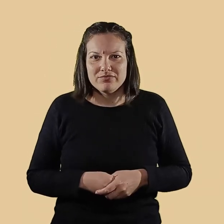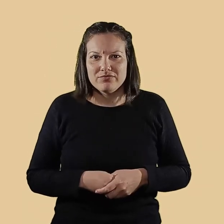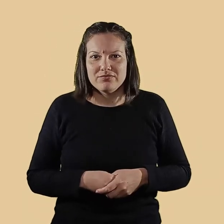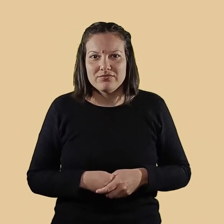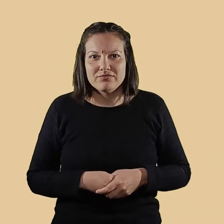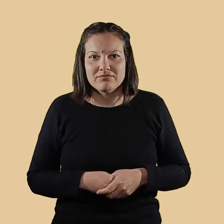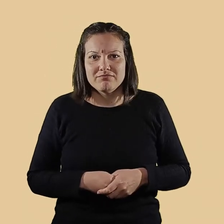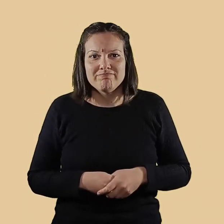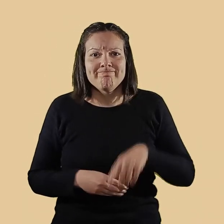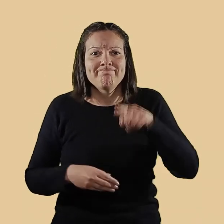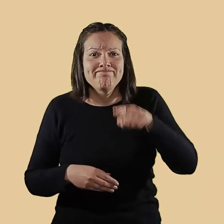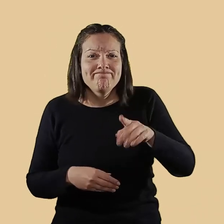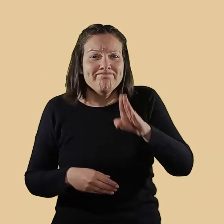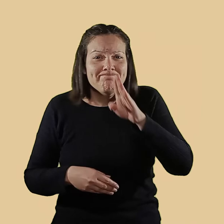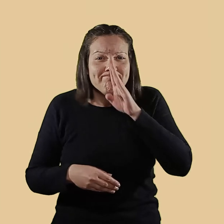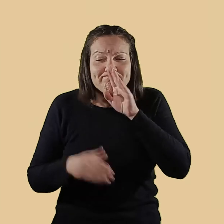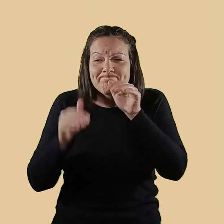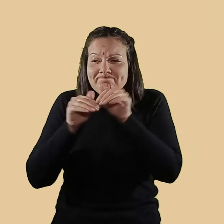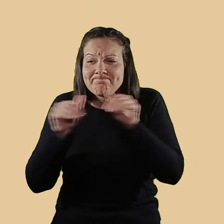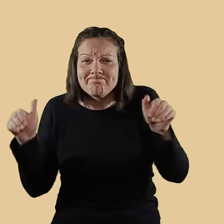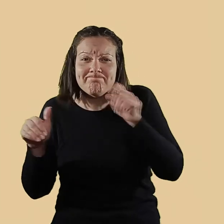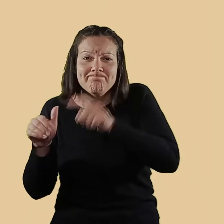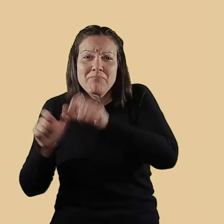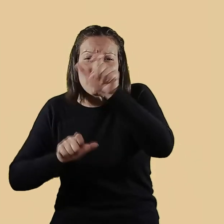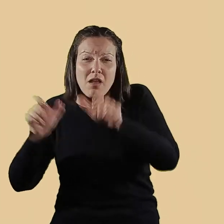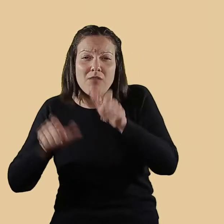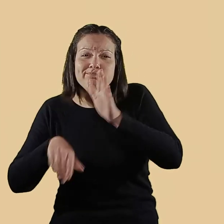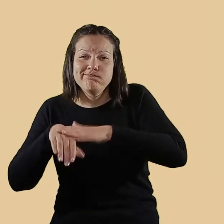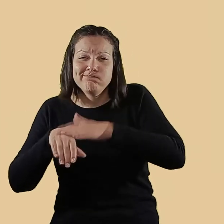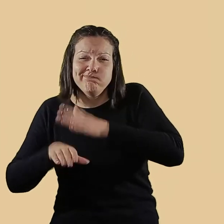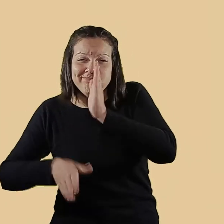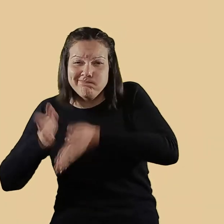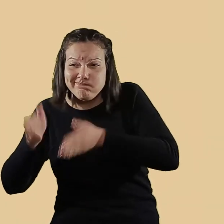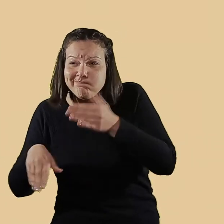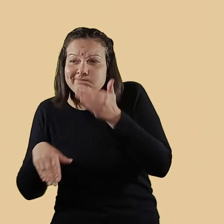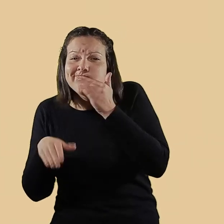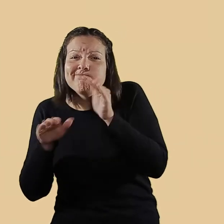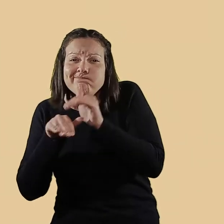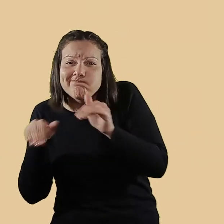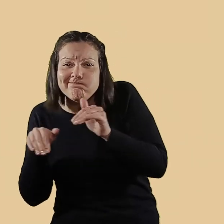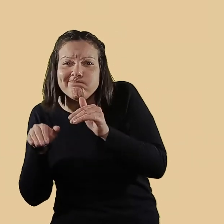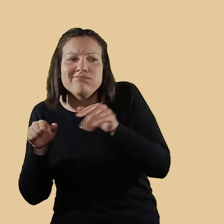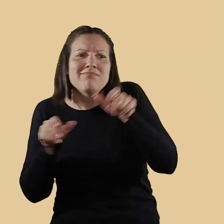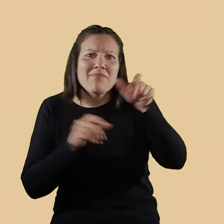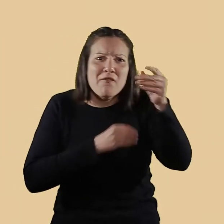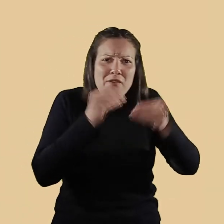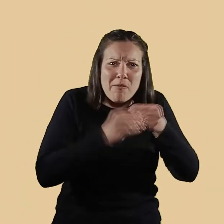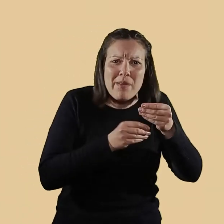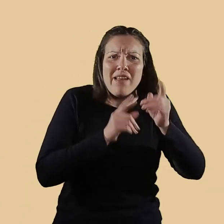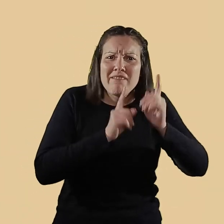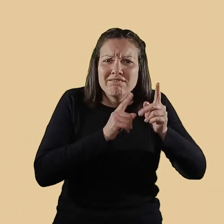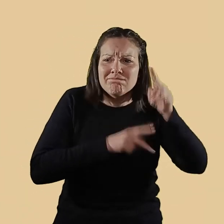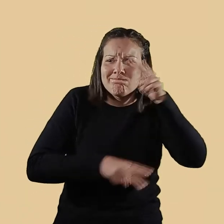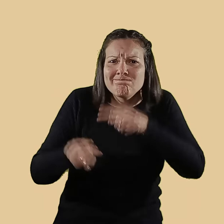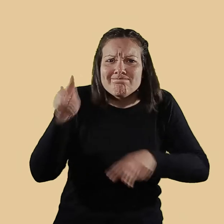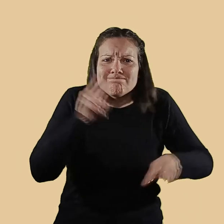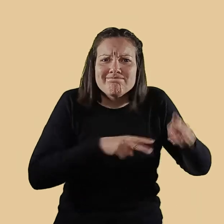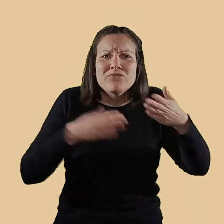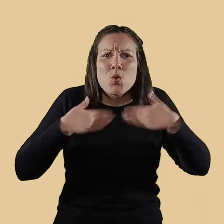En medio del silencio de los represores, las familias aún buscan los cuerpos de los estudiantes secundarios